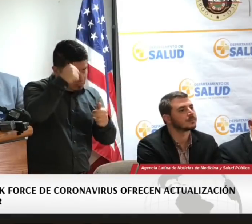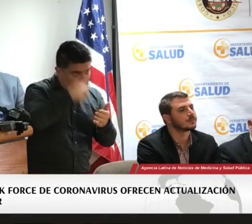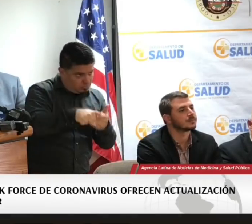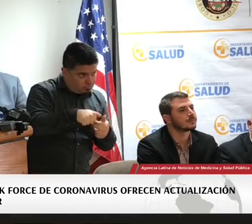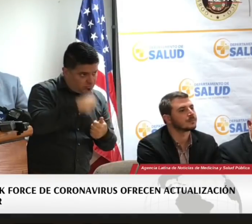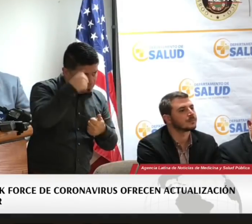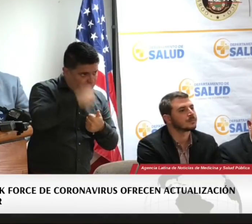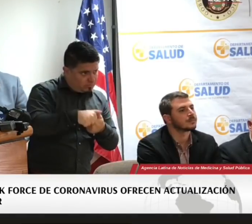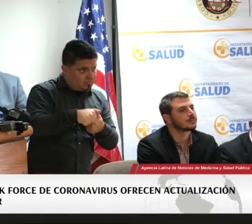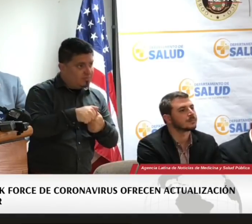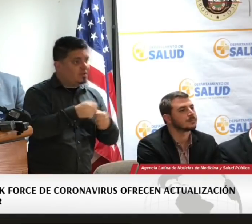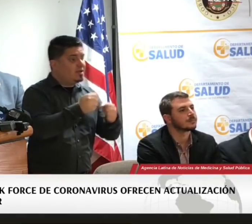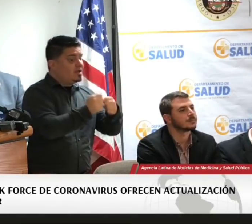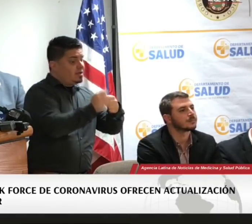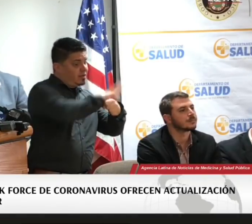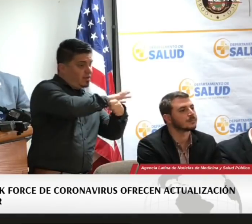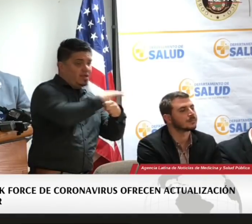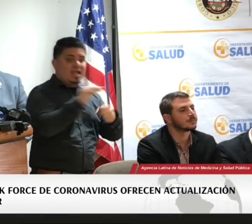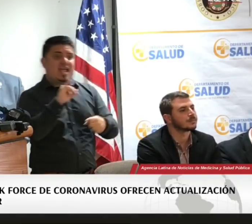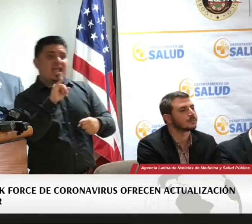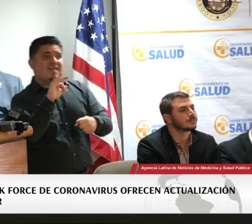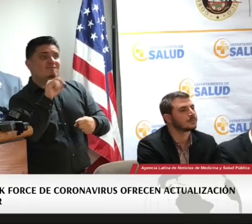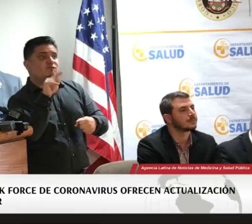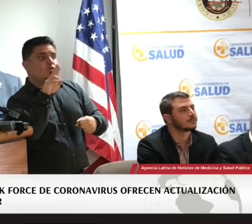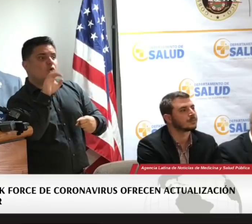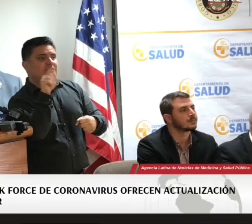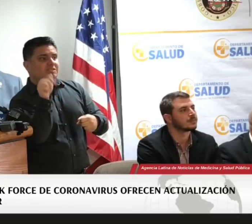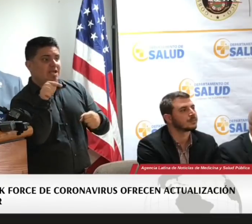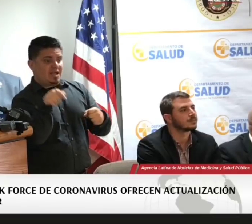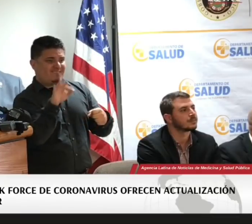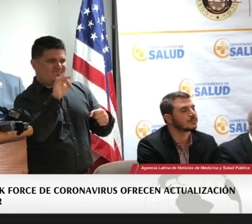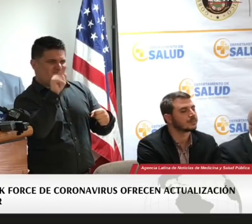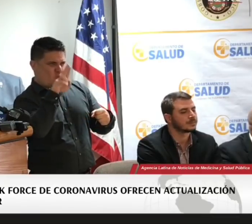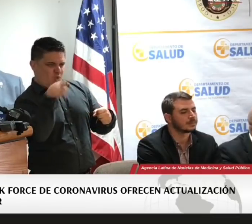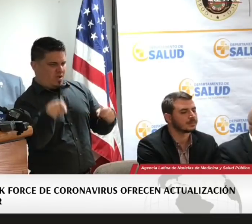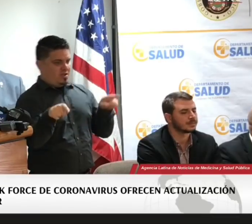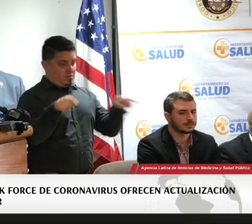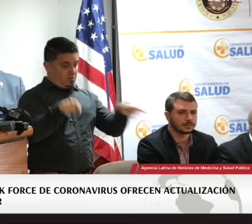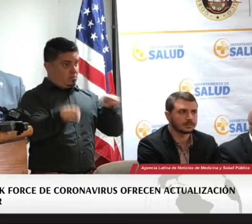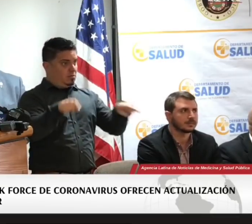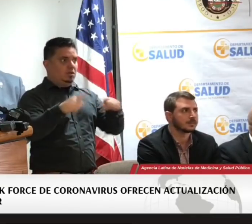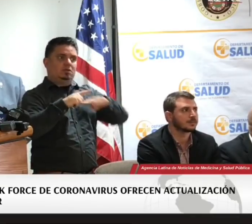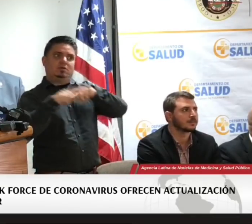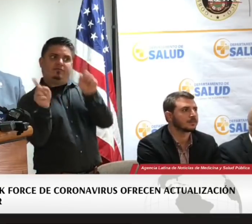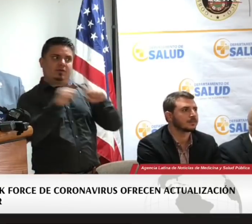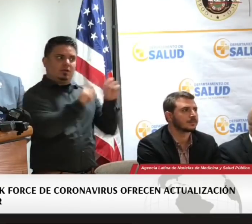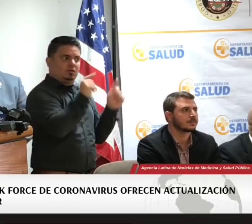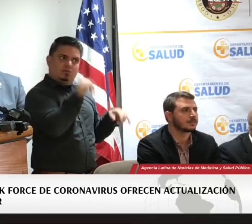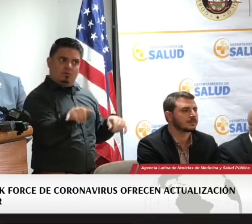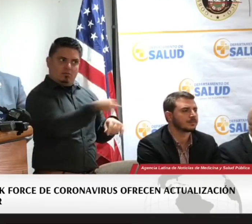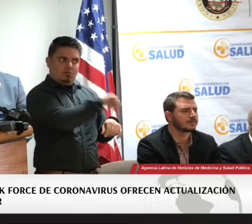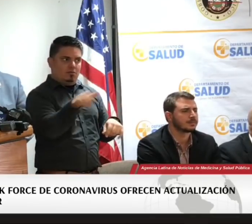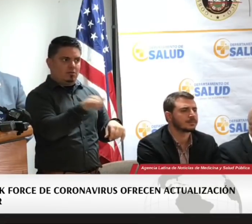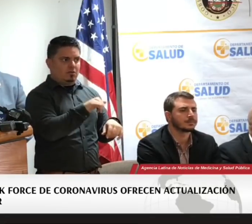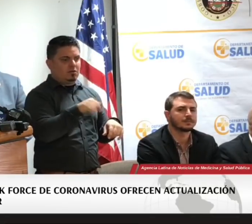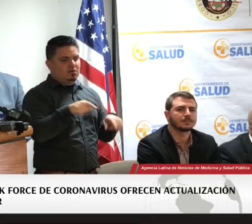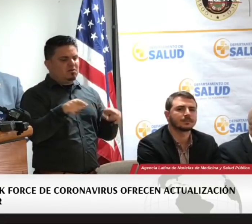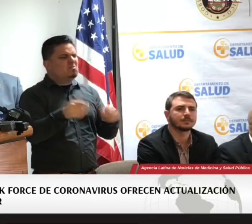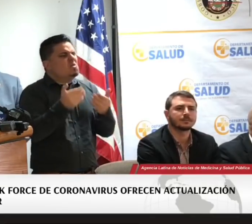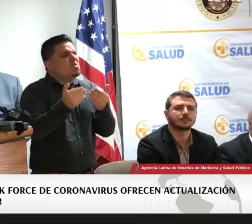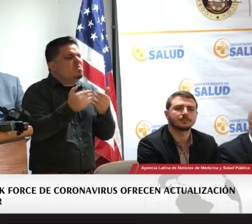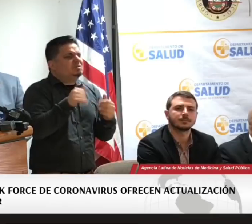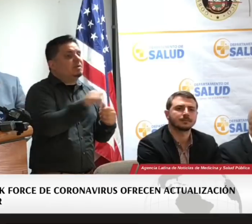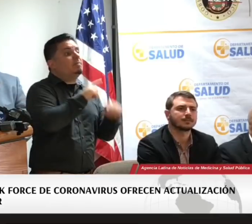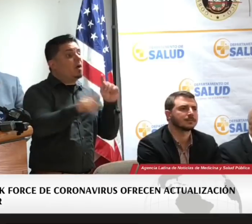este síntoma tan marcado en pacientes de influenza. Si una persona tiene los síntomas, es la persona que